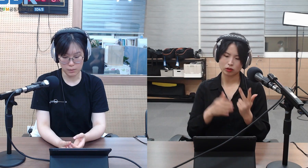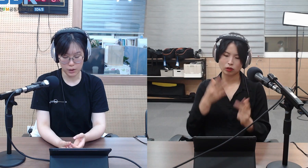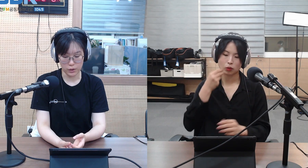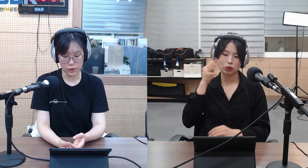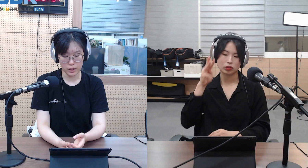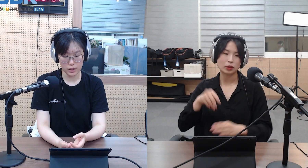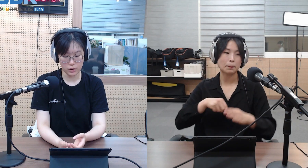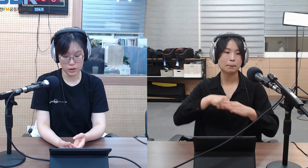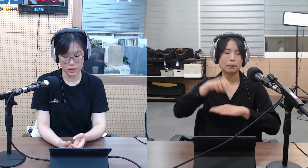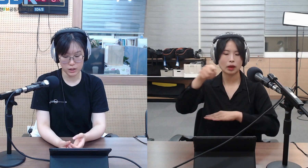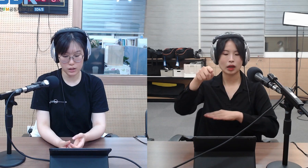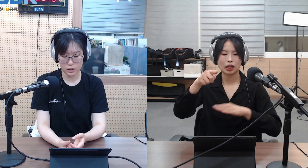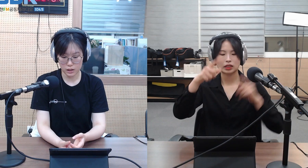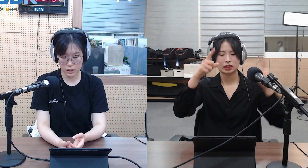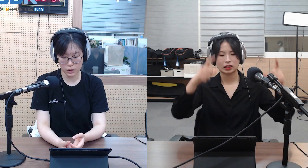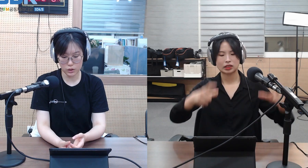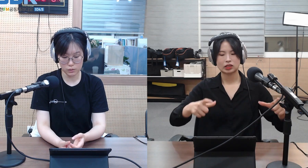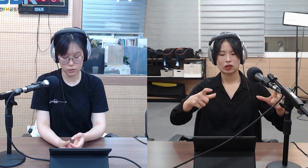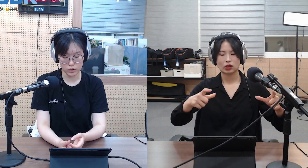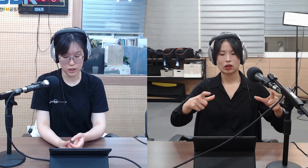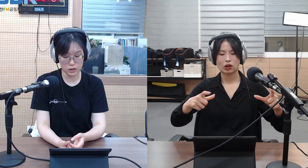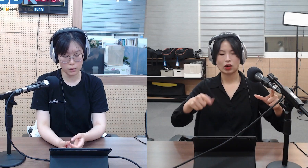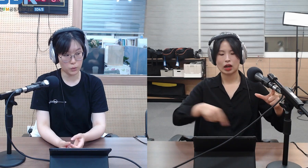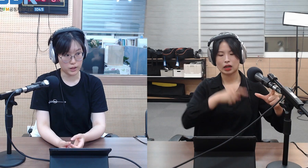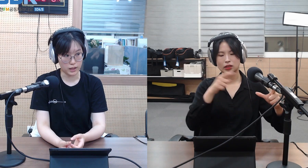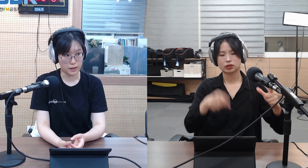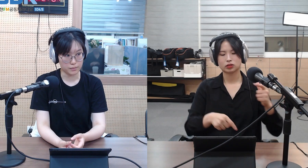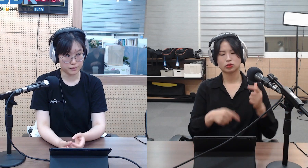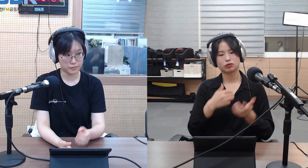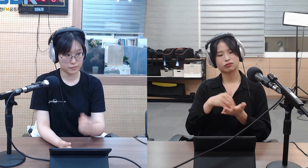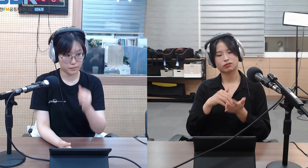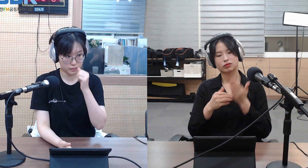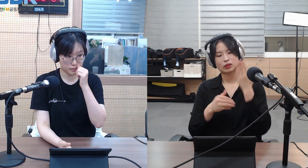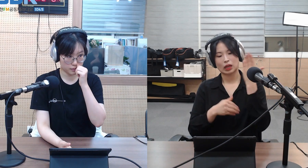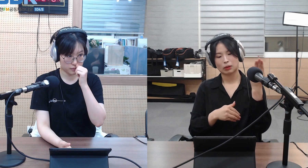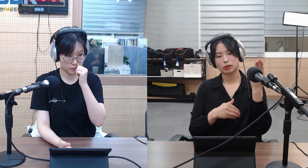추진하며 인형극 무대를 선보인다.